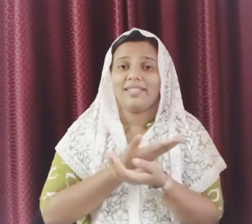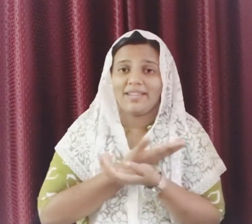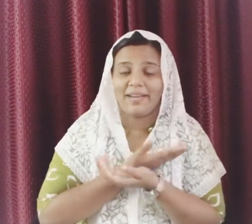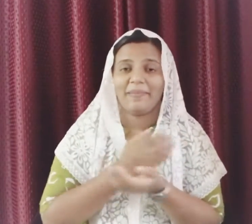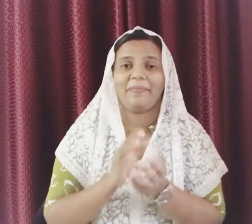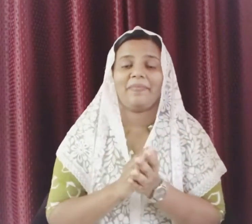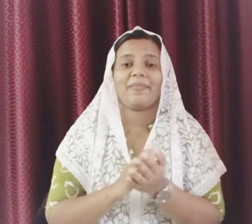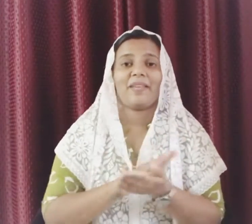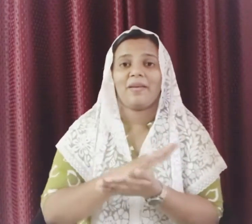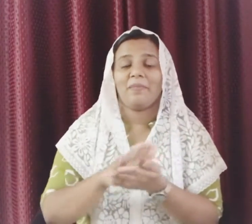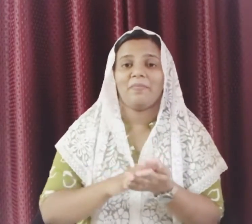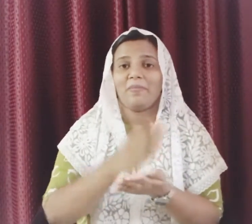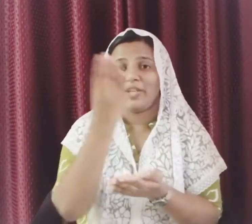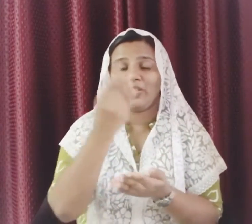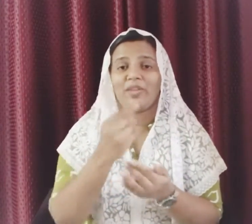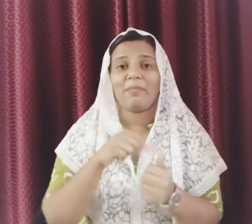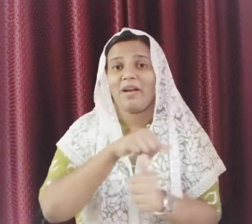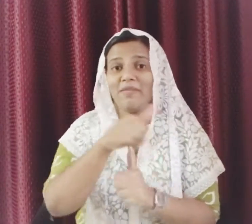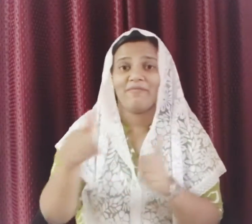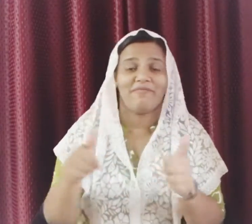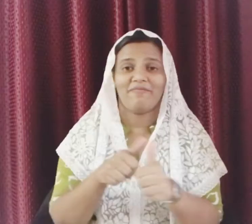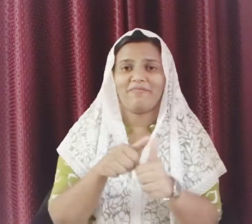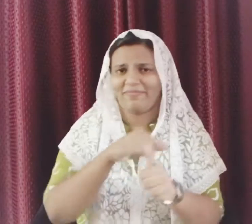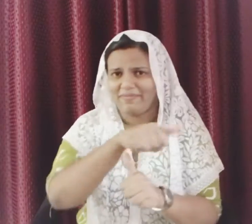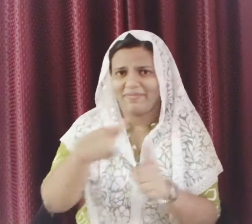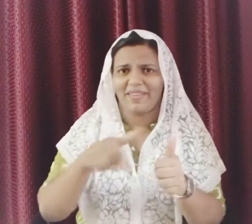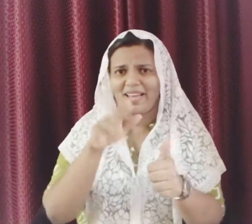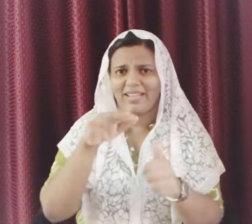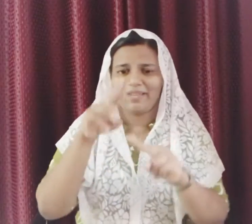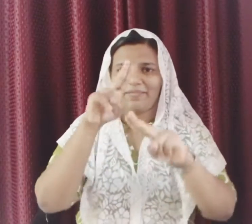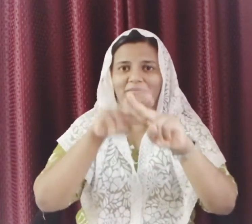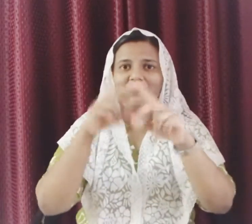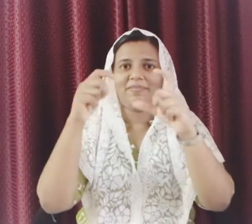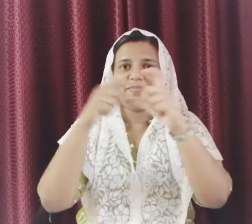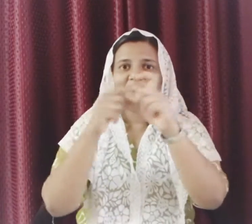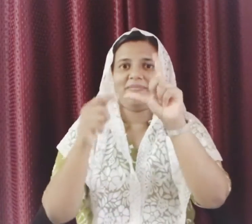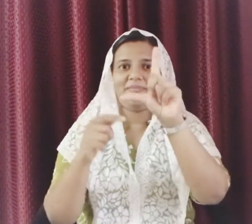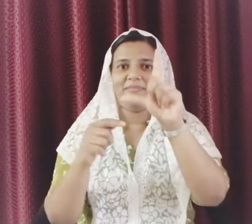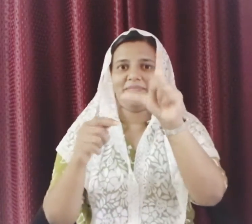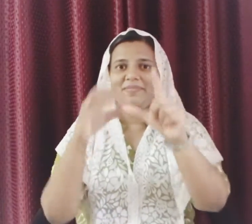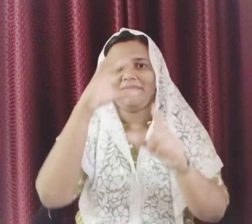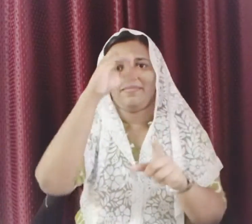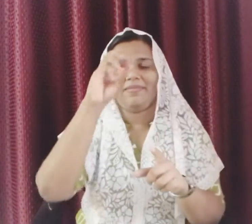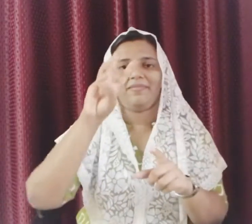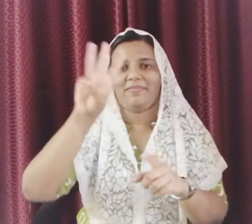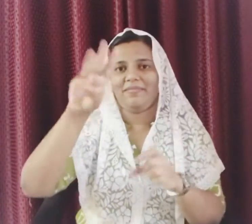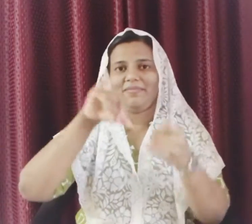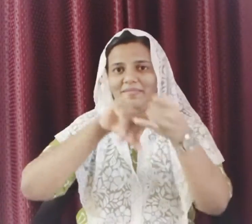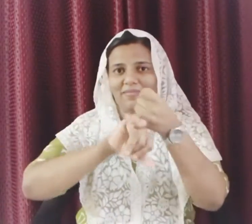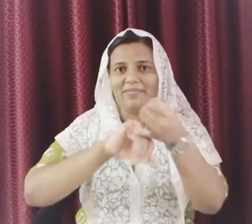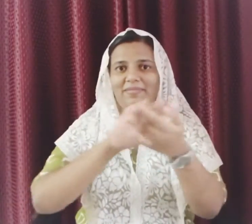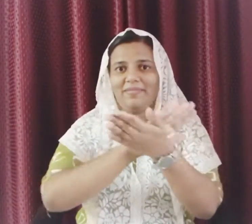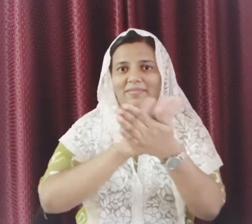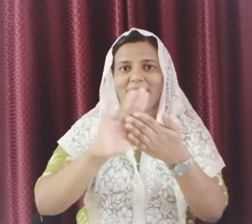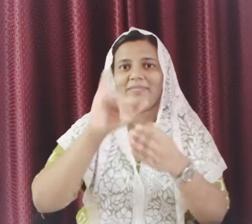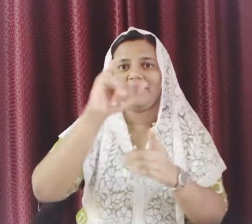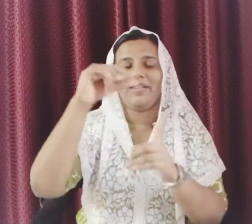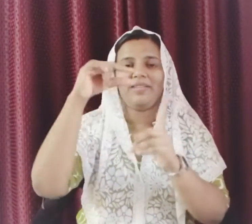സ്നേഹവും പരിശുദ്ധാത്മാവിൻ്റെ കൂട്ടായ്മയും നിങ്ങളെല്ലാവരോടും കൂടെ ഇരിക്കുമാറാകട്ടെ. അതാണ് ഇന്ന് ഈ പ്രഭാതി